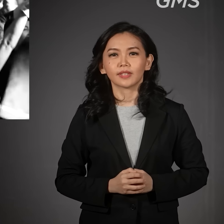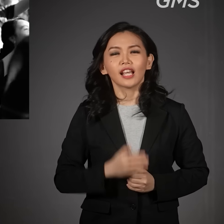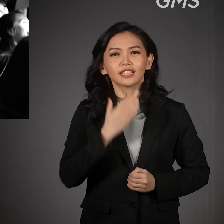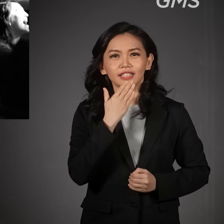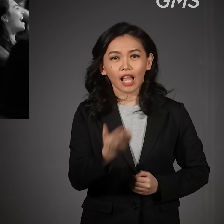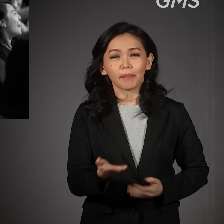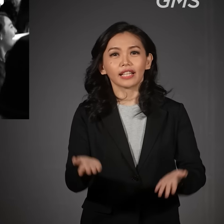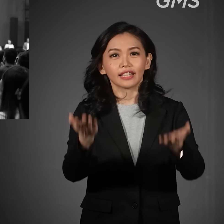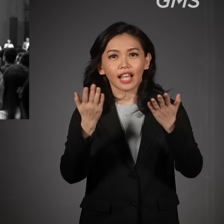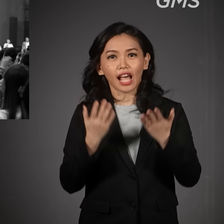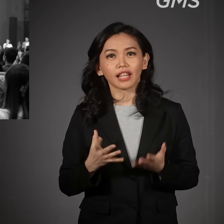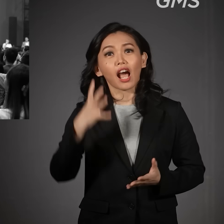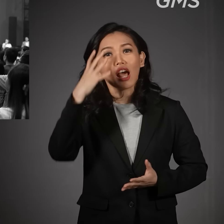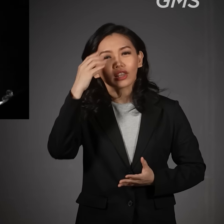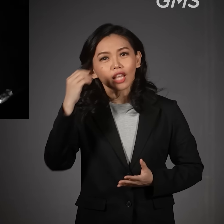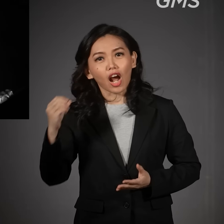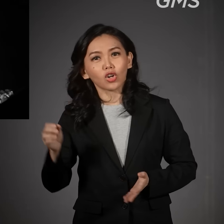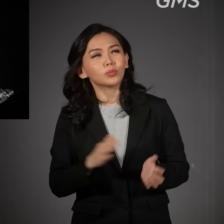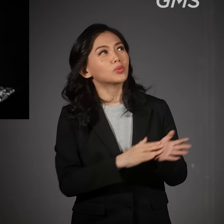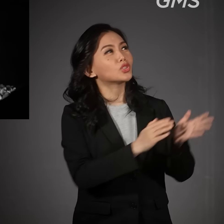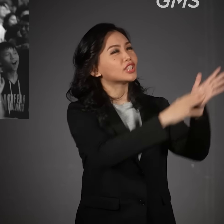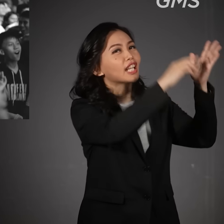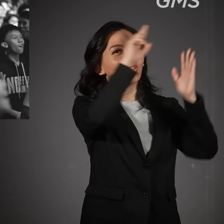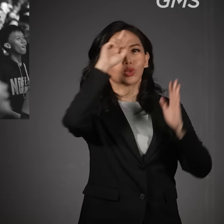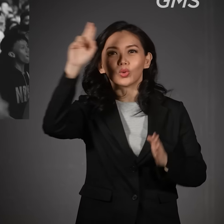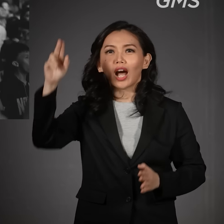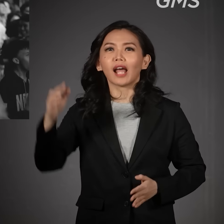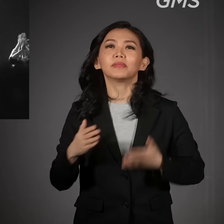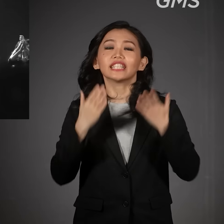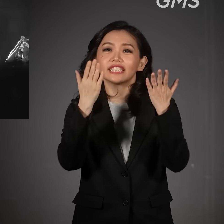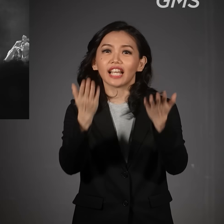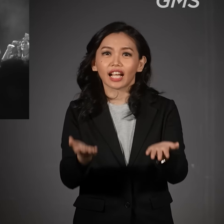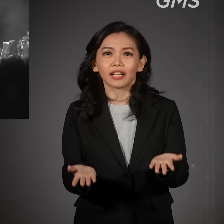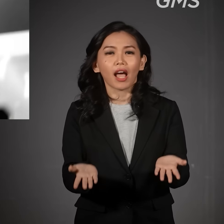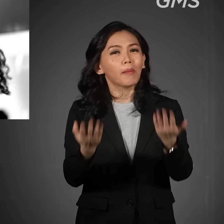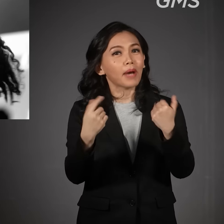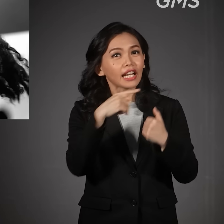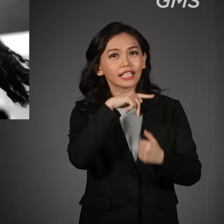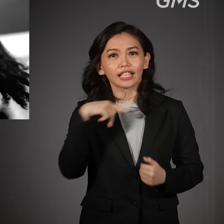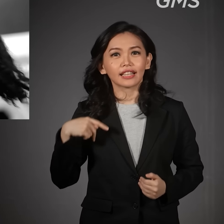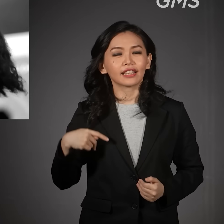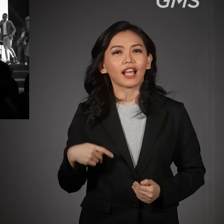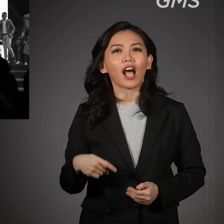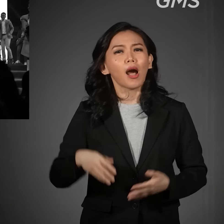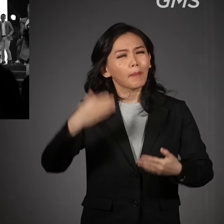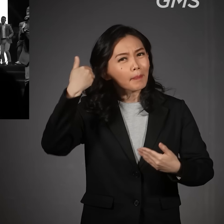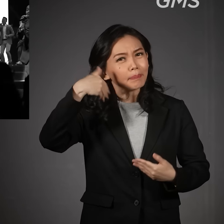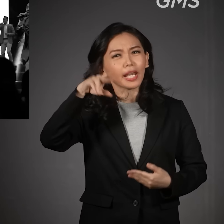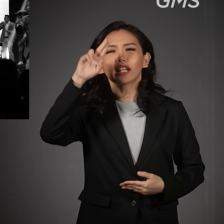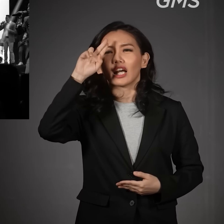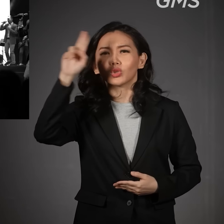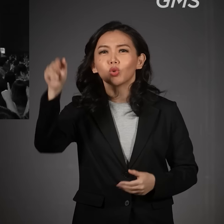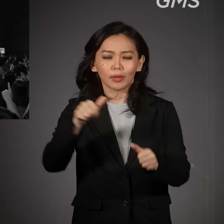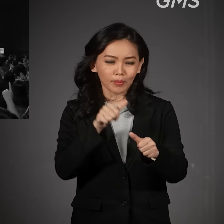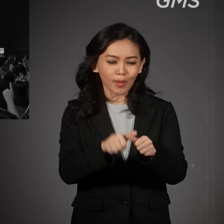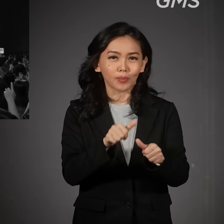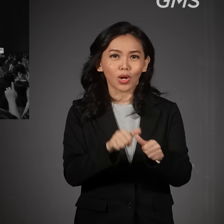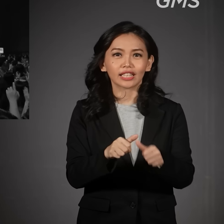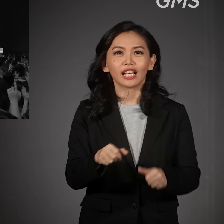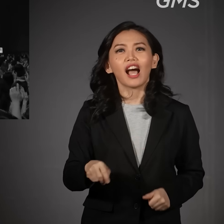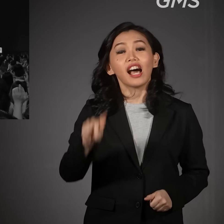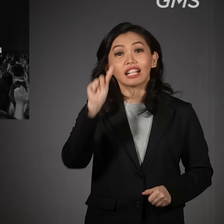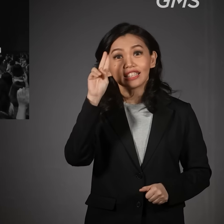Welcome to the Year of Praise and Provision. Mari kita mengizinkan Tuhan merajut rancangan yang